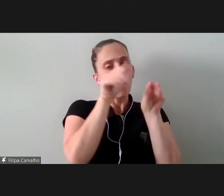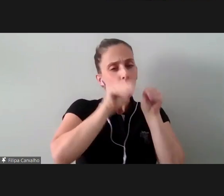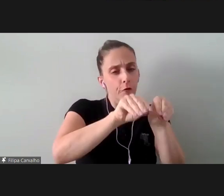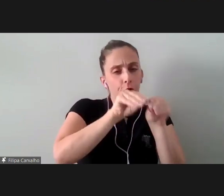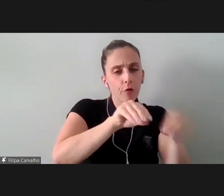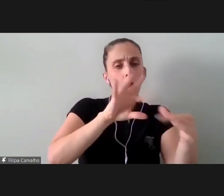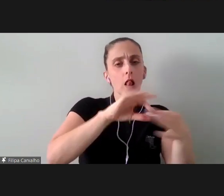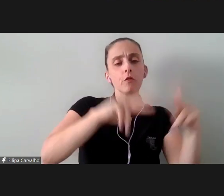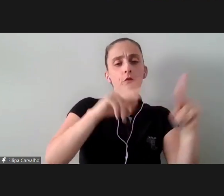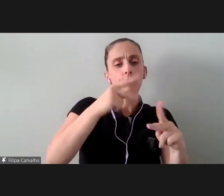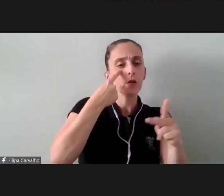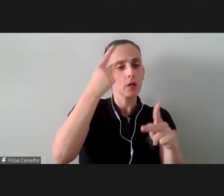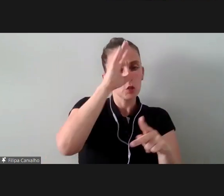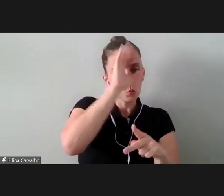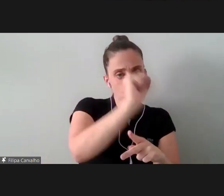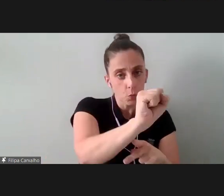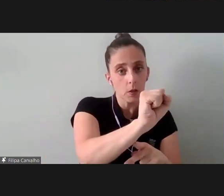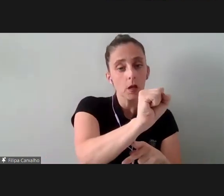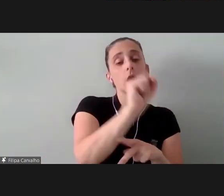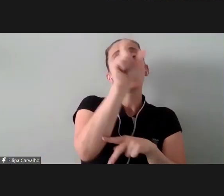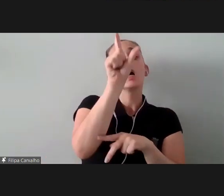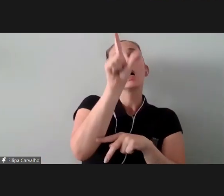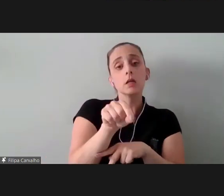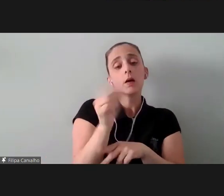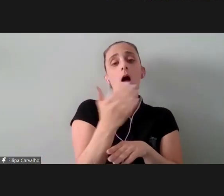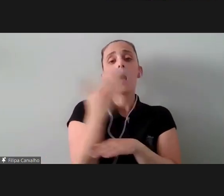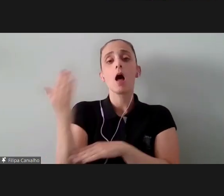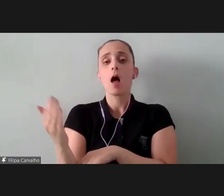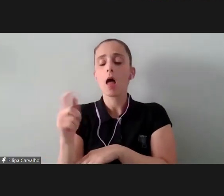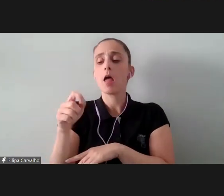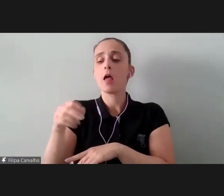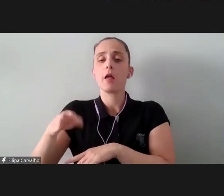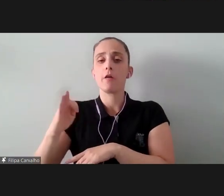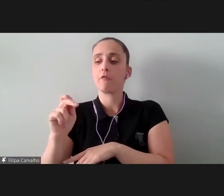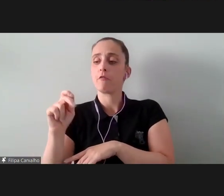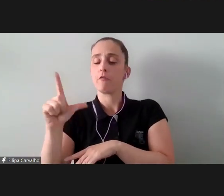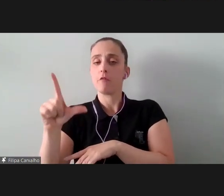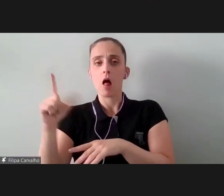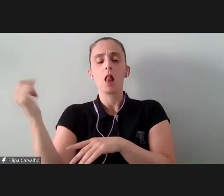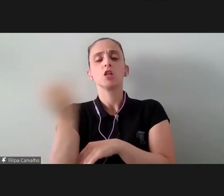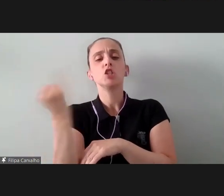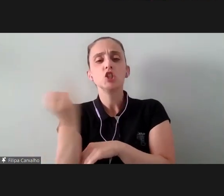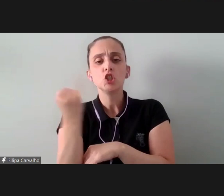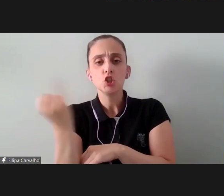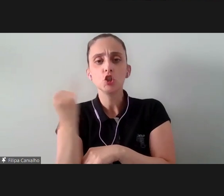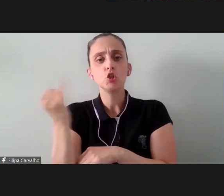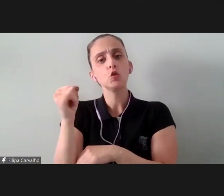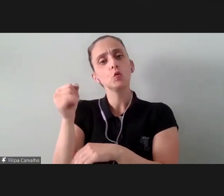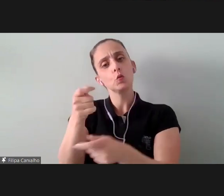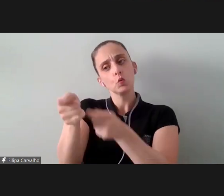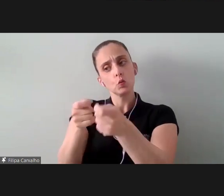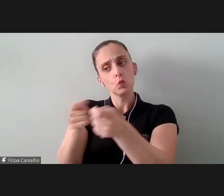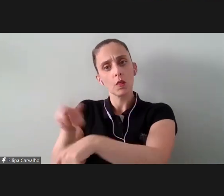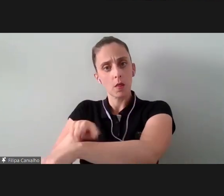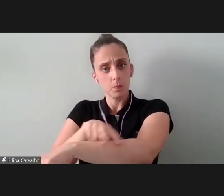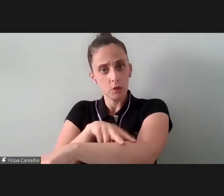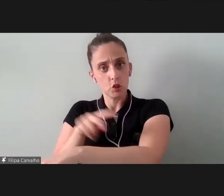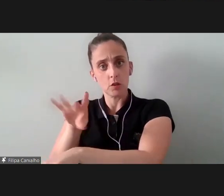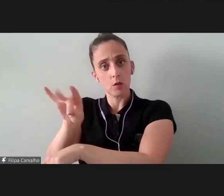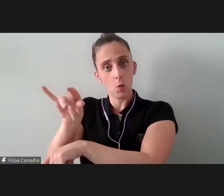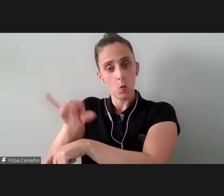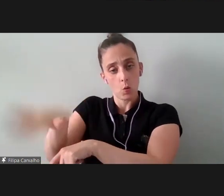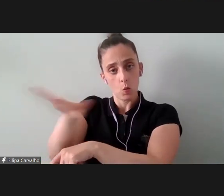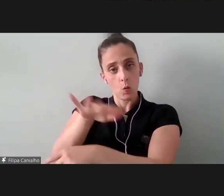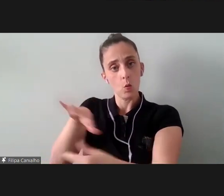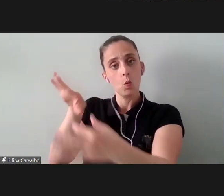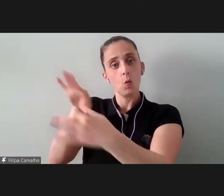finanças públicas. Tínhamos, na altura, o IFAL, que era o Instituto de Formação da Administração Local, que era pertencente ao